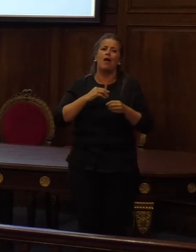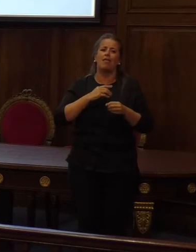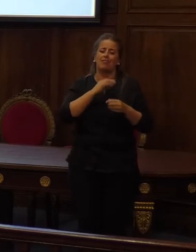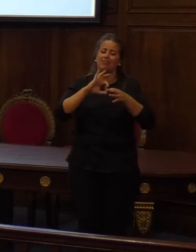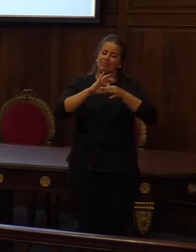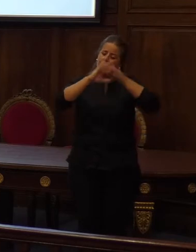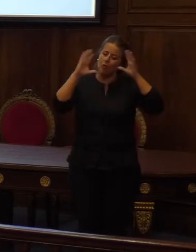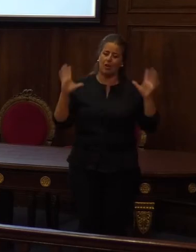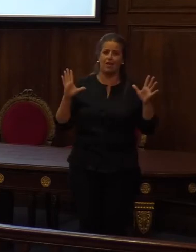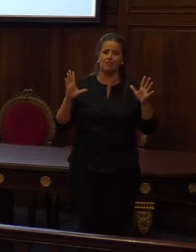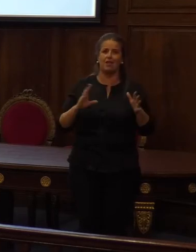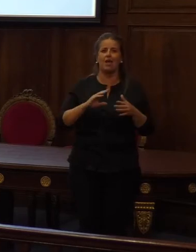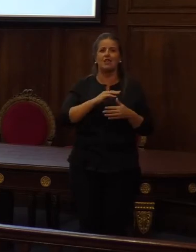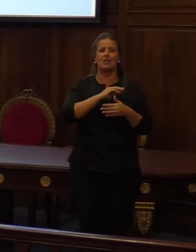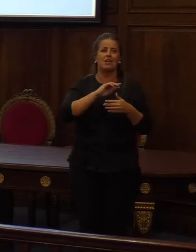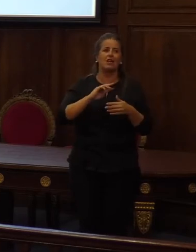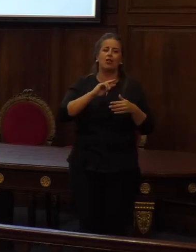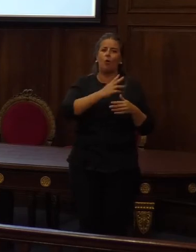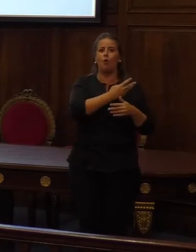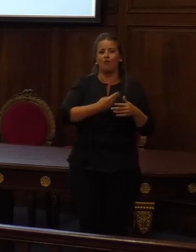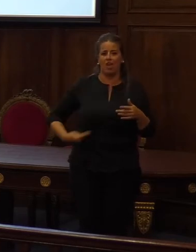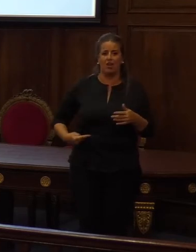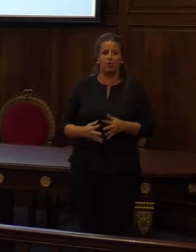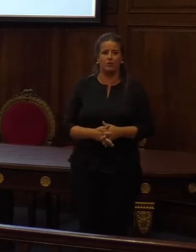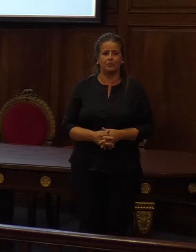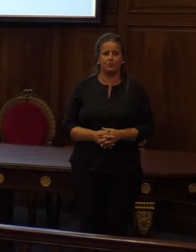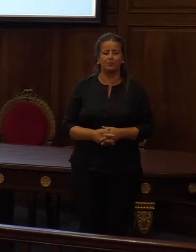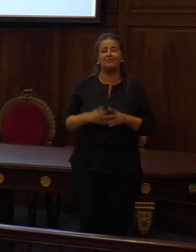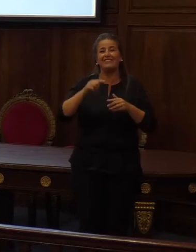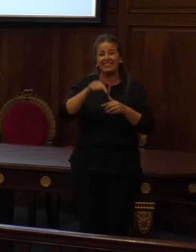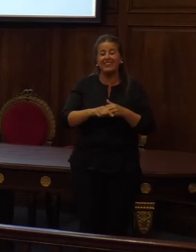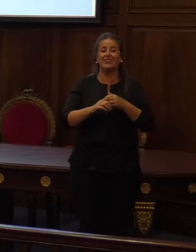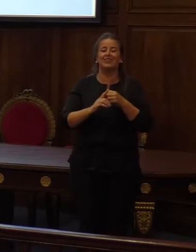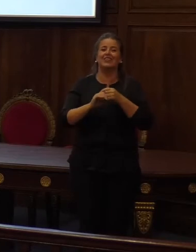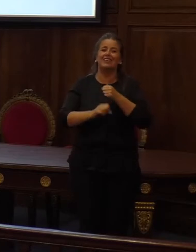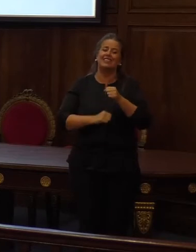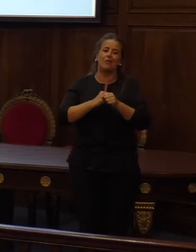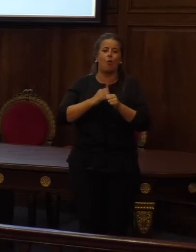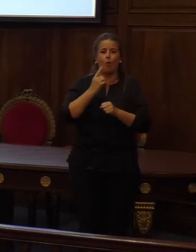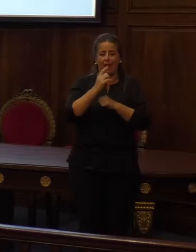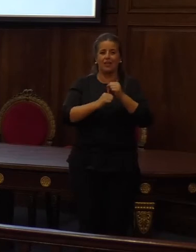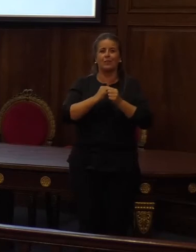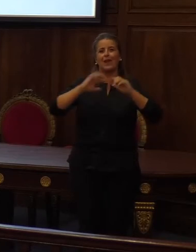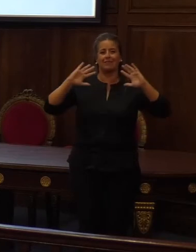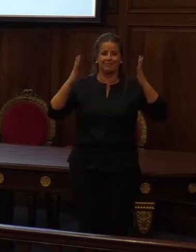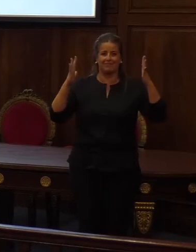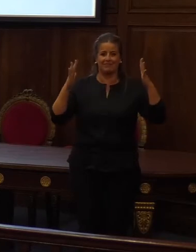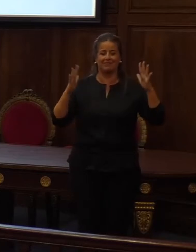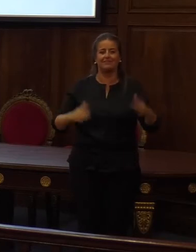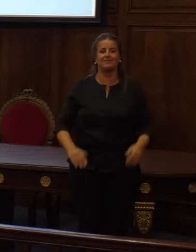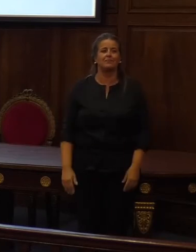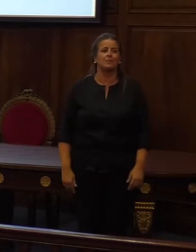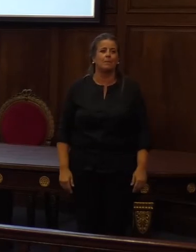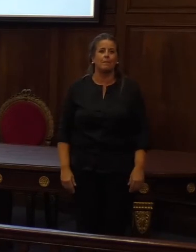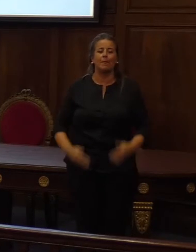que en el día de hoy inauguramos un año para celebrar esto. Muchas gracias.